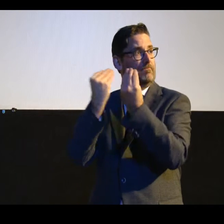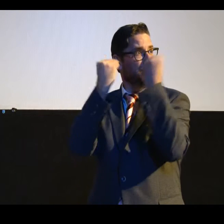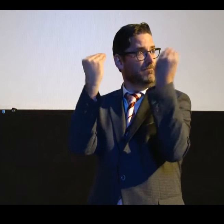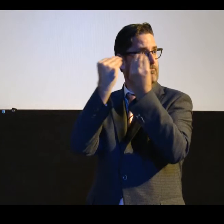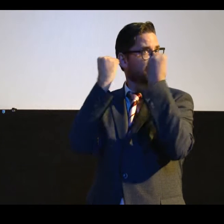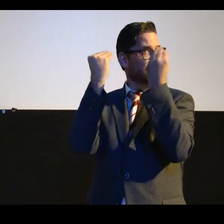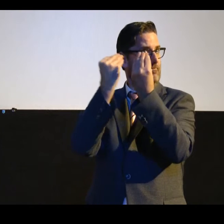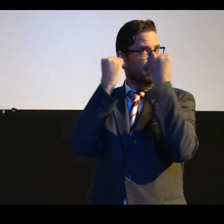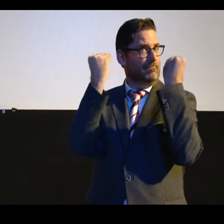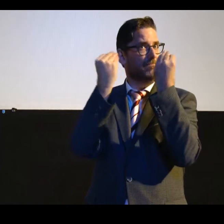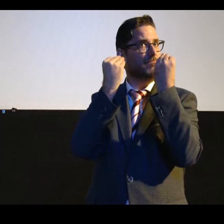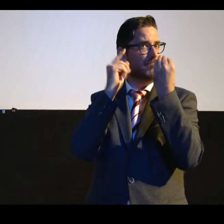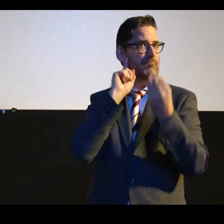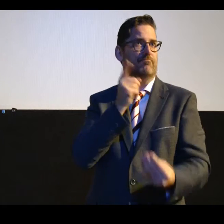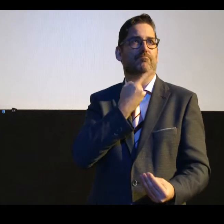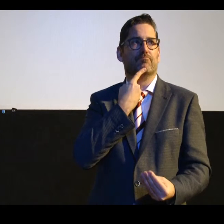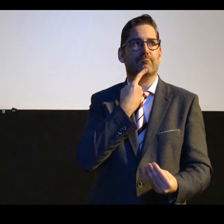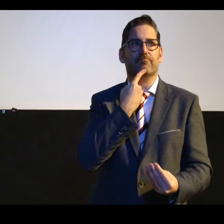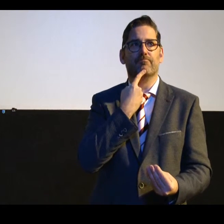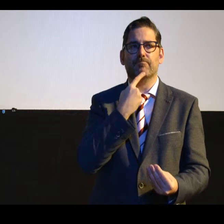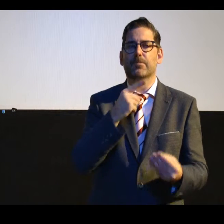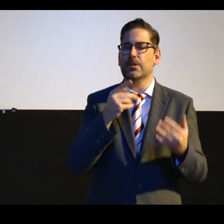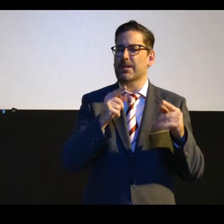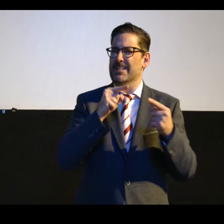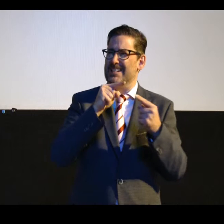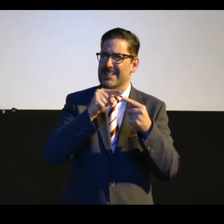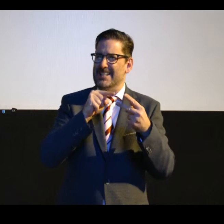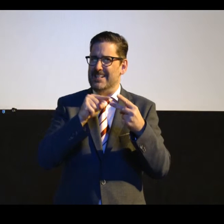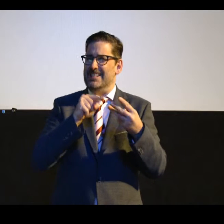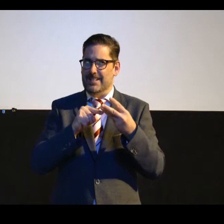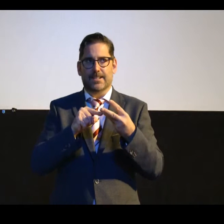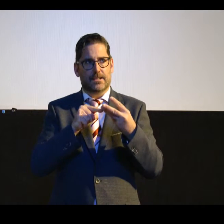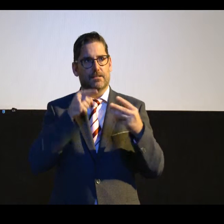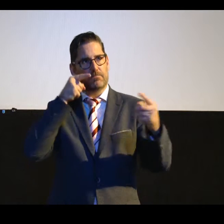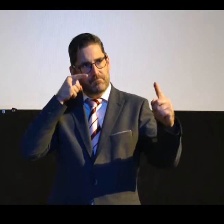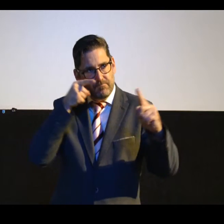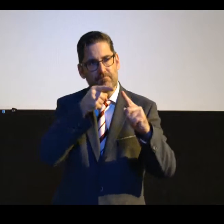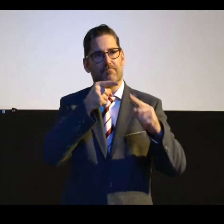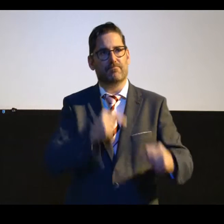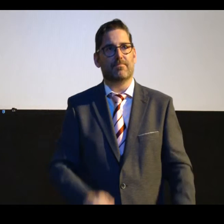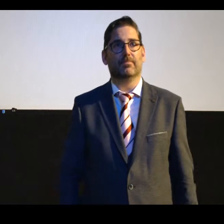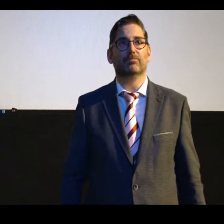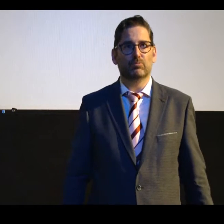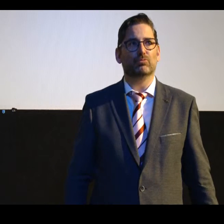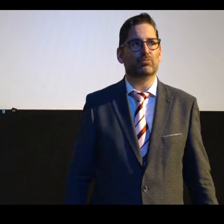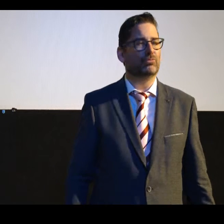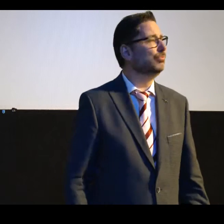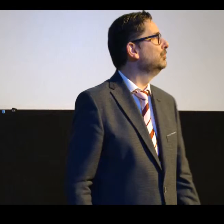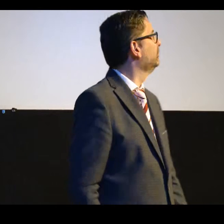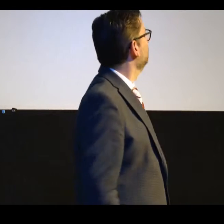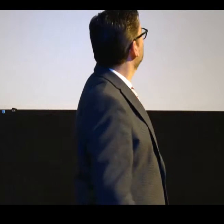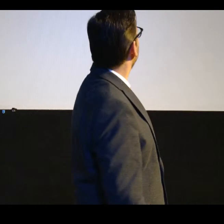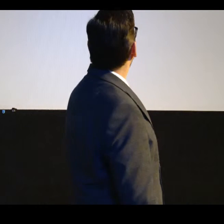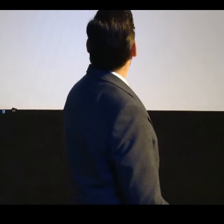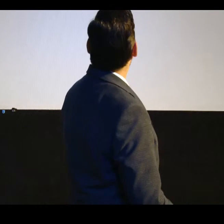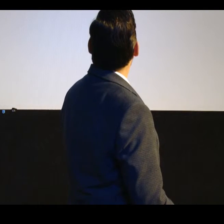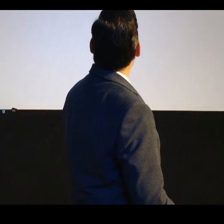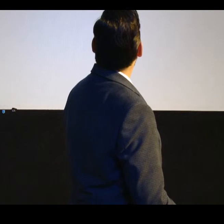vinculadas a su desarrollo educativo. Pues ambos ámbitos van parejos. Esos son los tres objetivos principales